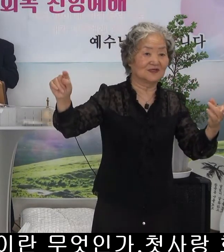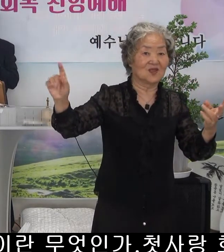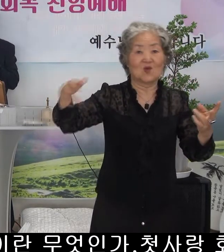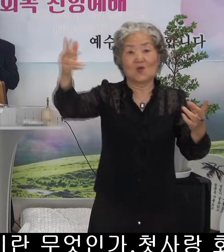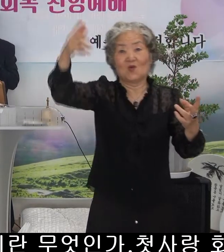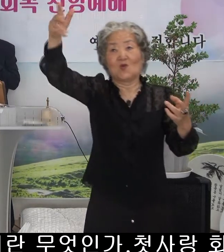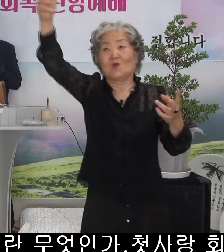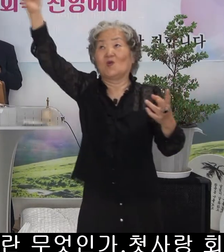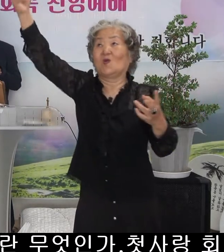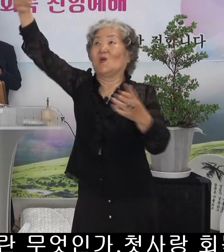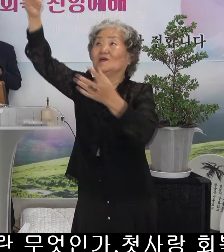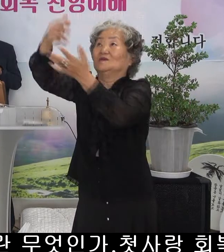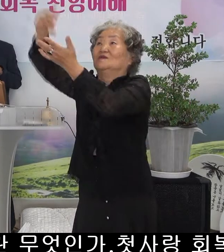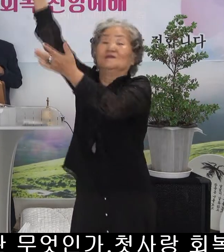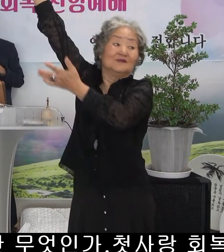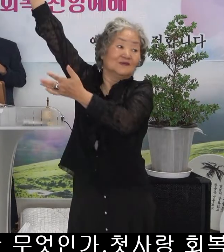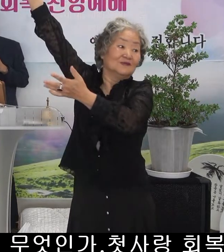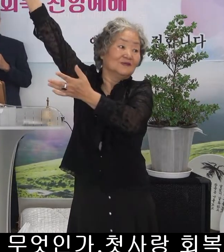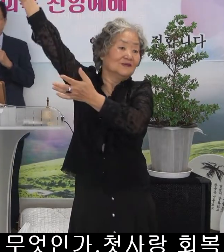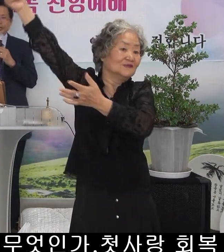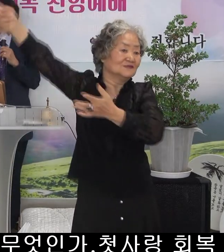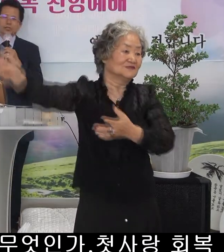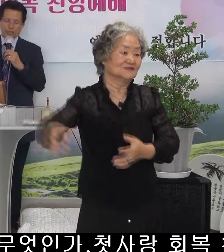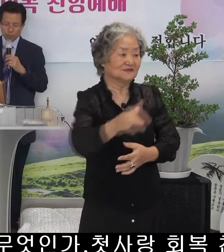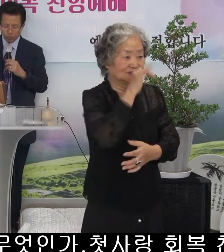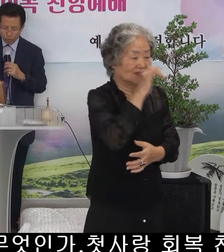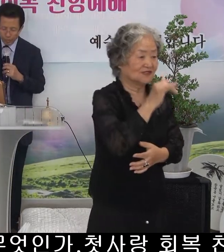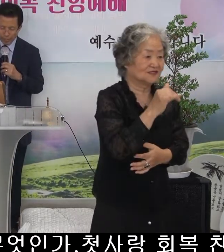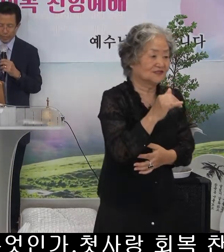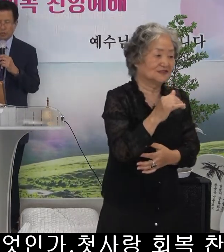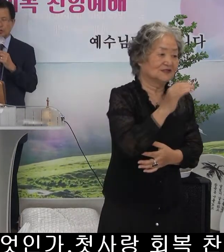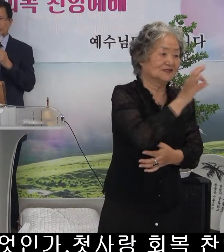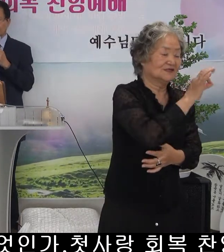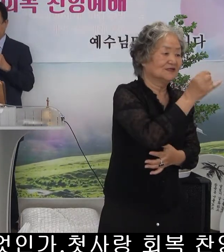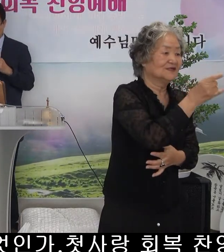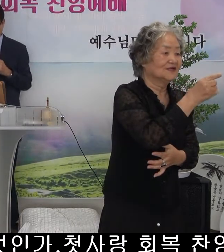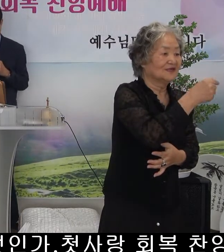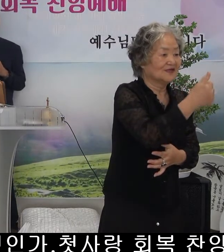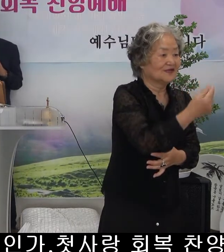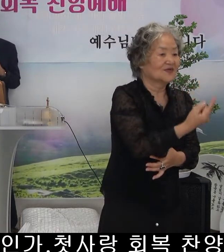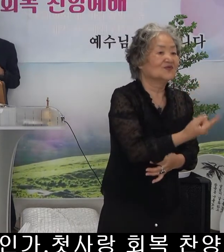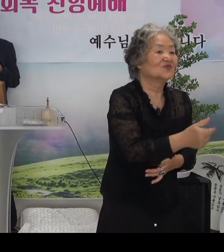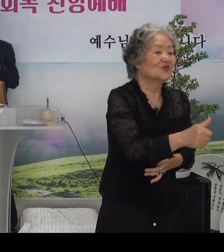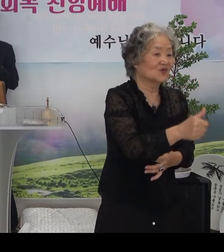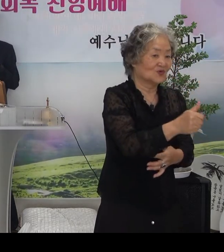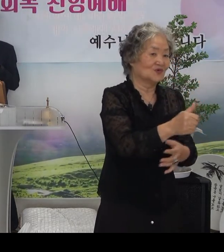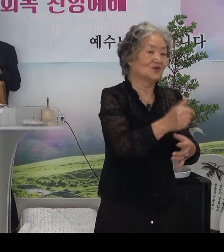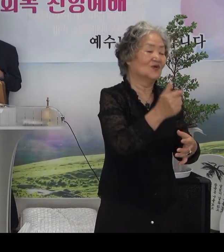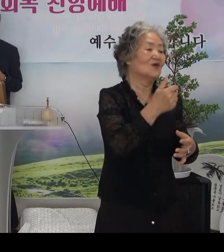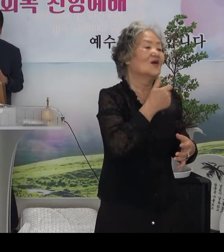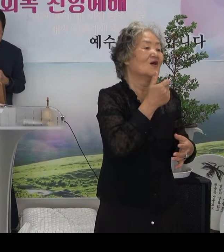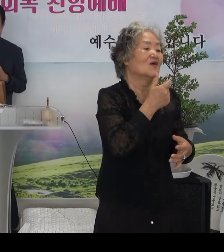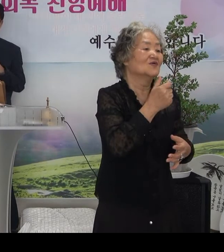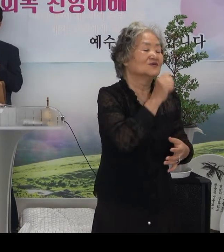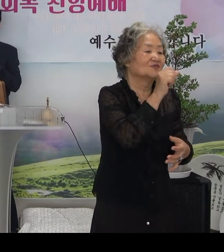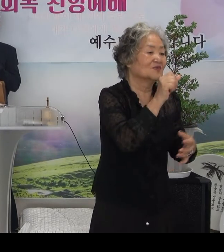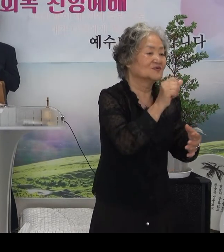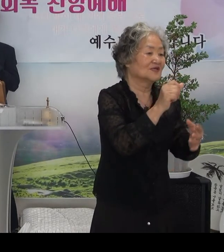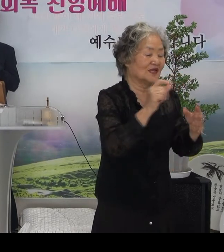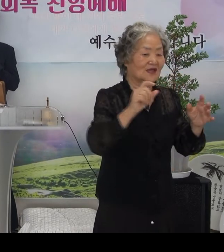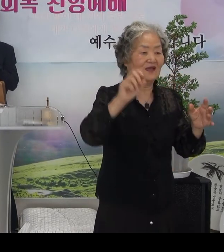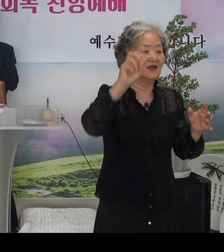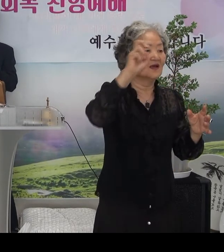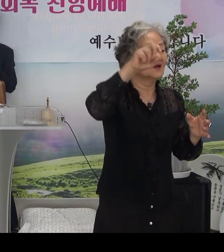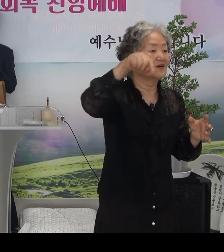성경은 기록해주고 있습니다. 이 에녹은 65세 아들 무두셀라를 낳고 300년 동안 하나님과 동행하면서 무엇을